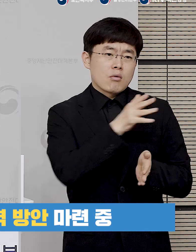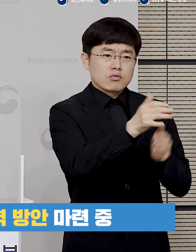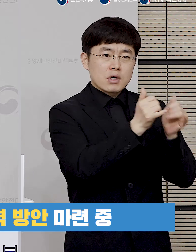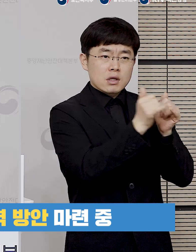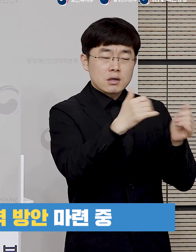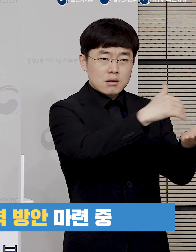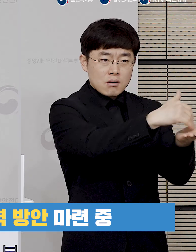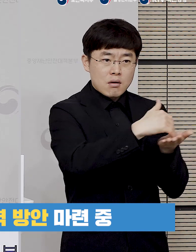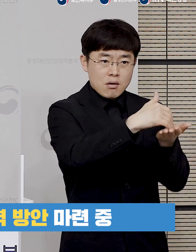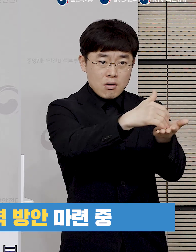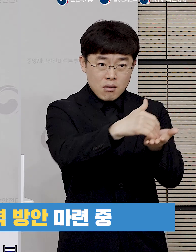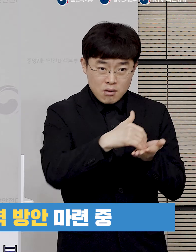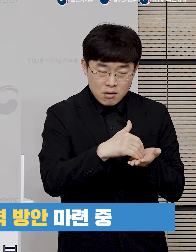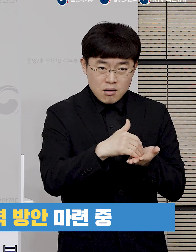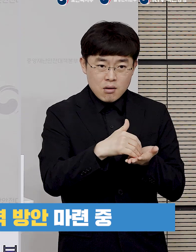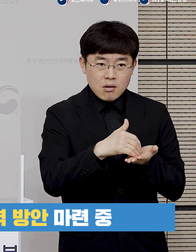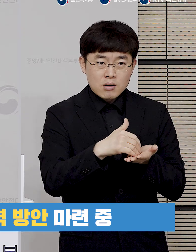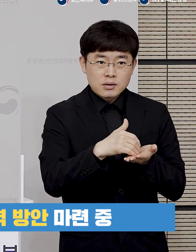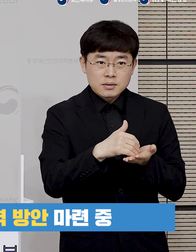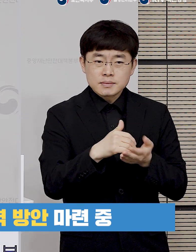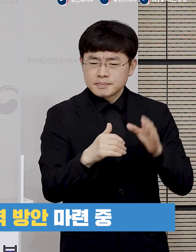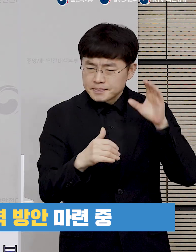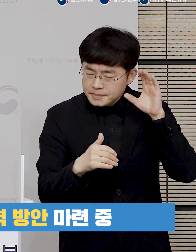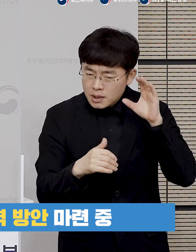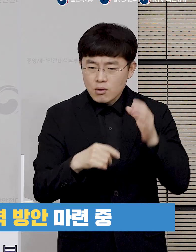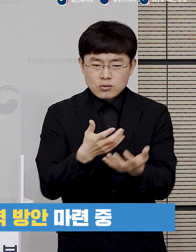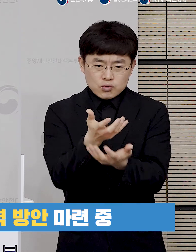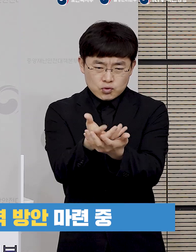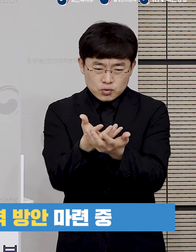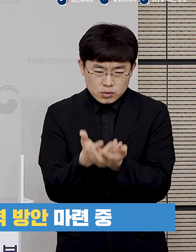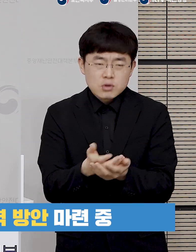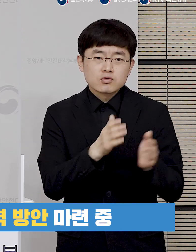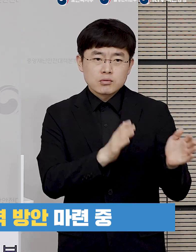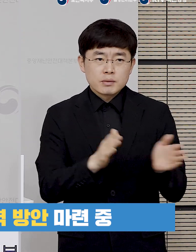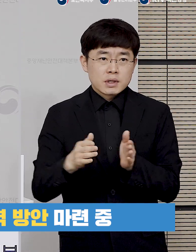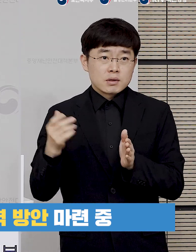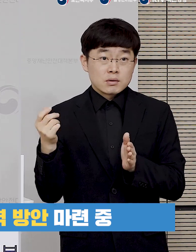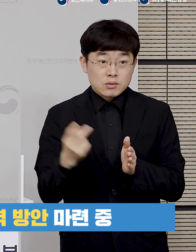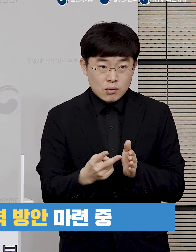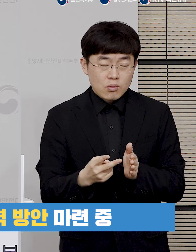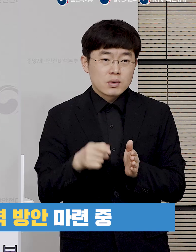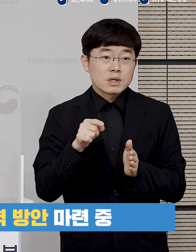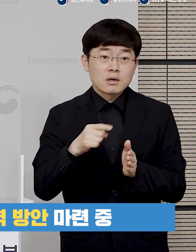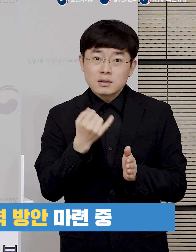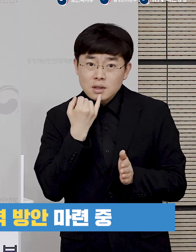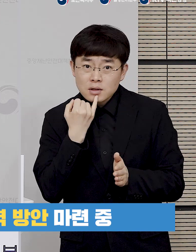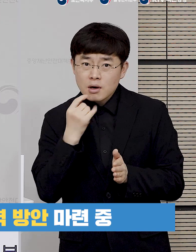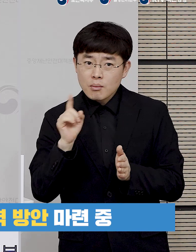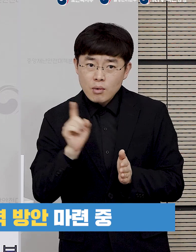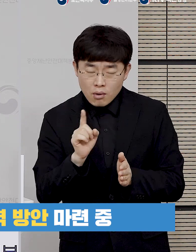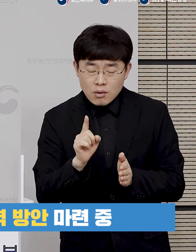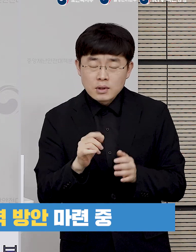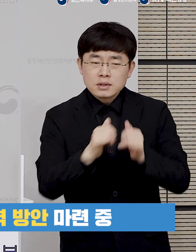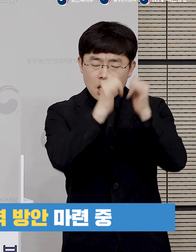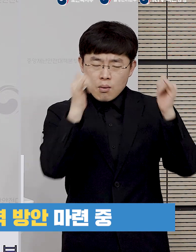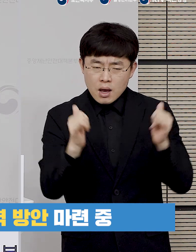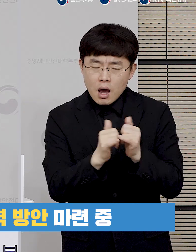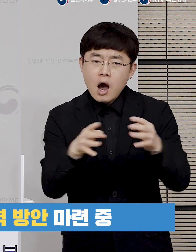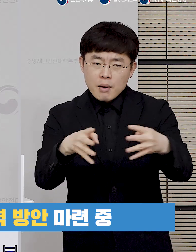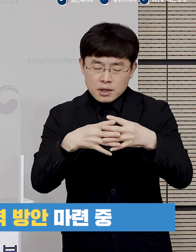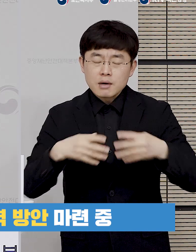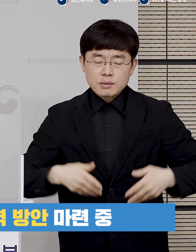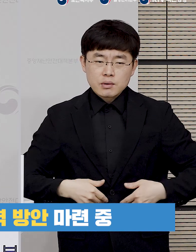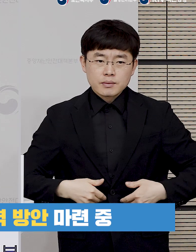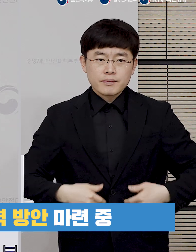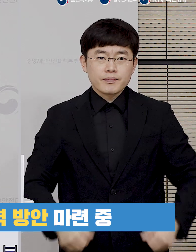판단과 조언 그리고 권고 를 중심으로 해서 안을 만들고 관련되서 사회적인 논의가 진행될 수